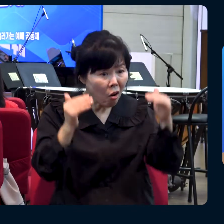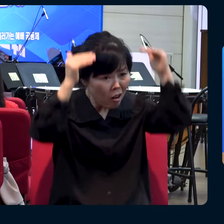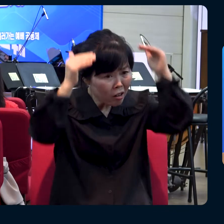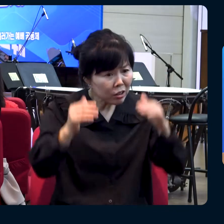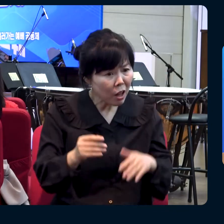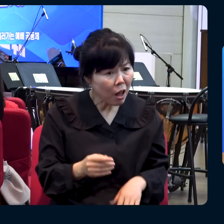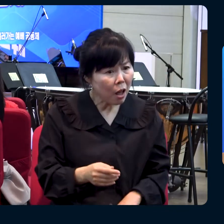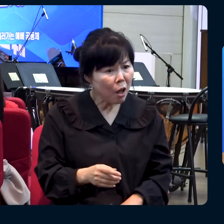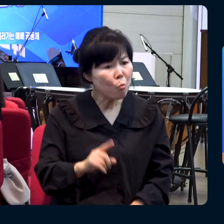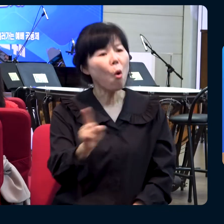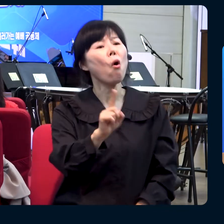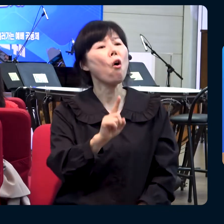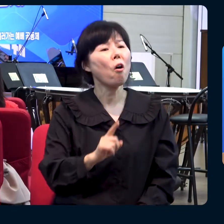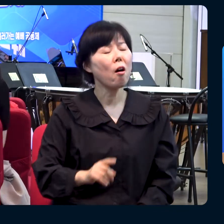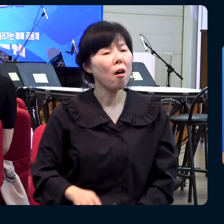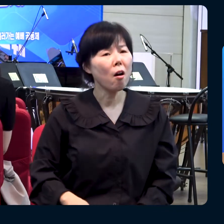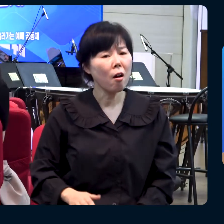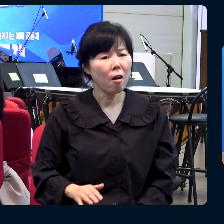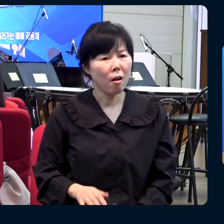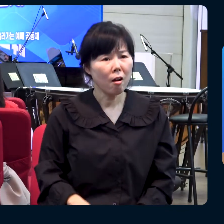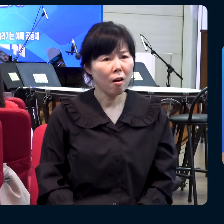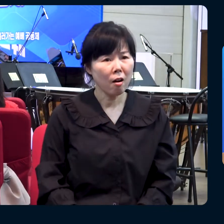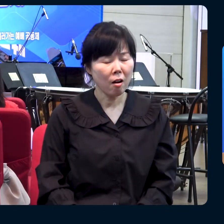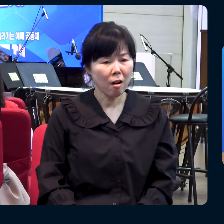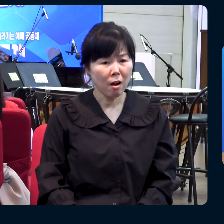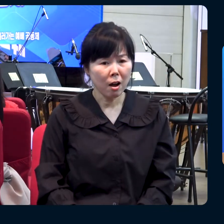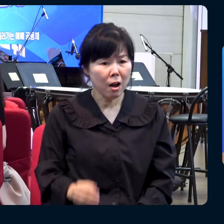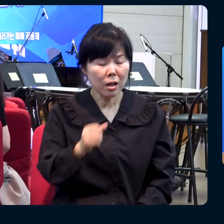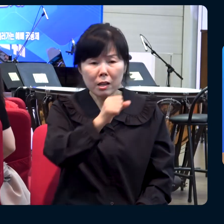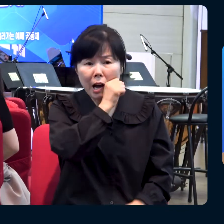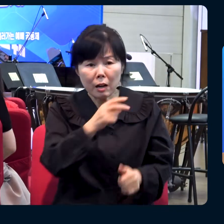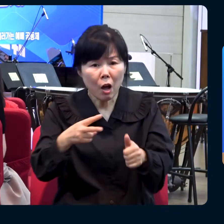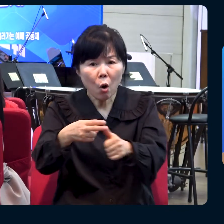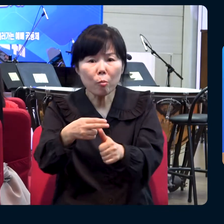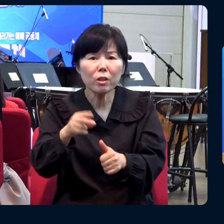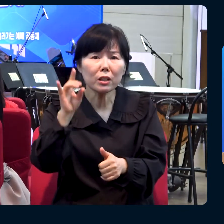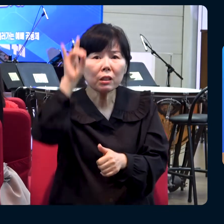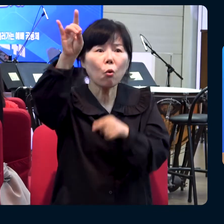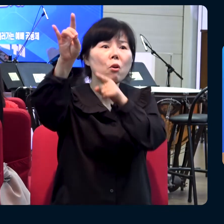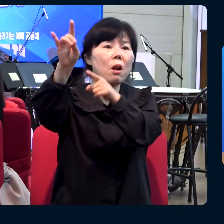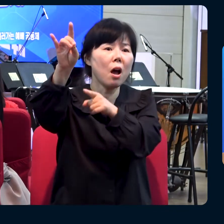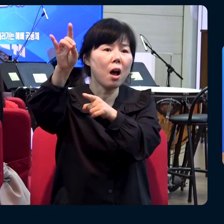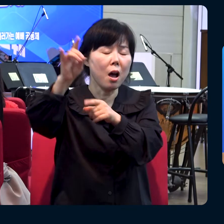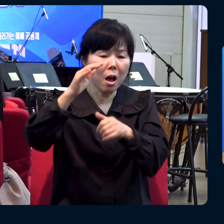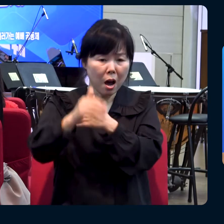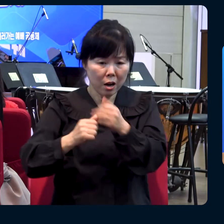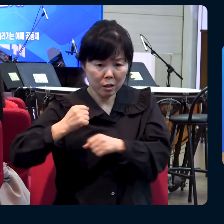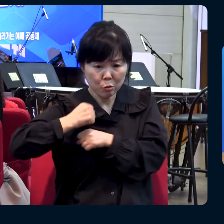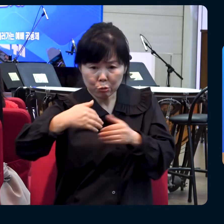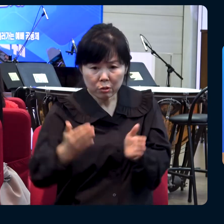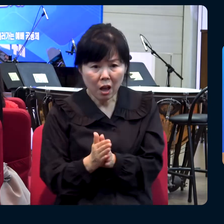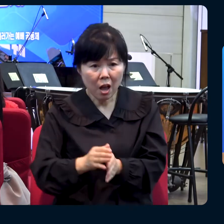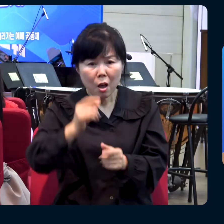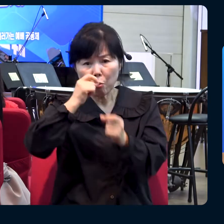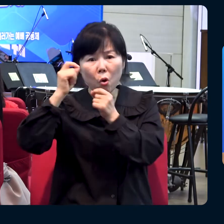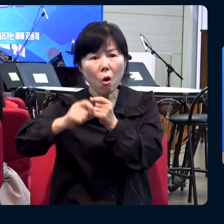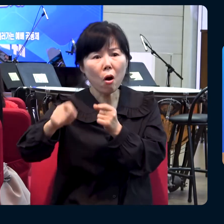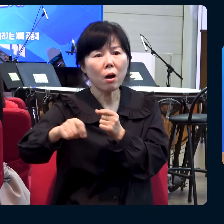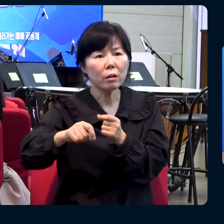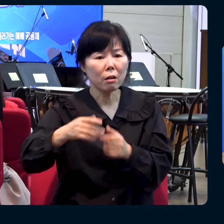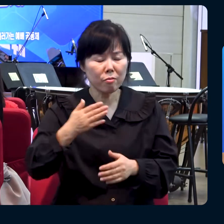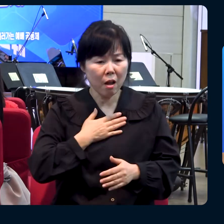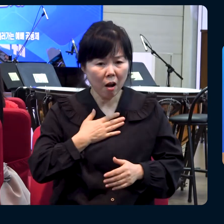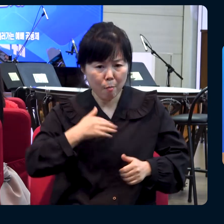어른들이 뭐 하는 거냐고. 하나님을 믿지 않은 할례받지 않은 저놈이 하나님의 군대를 모욕하는데 뭘 하고 있는